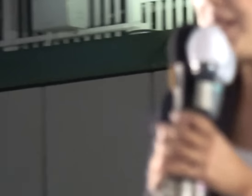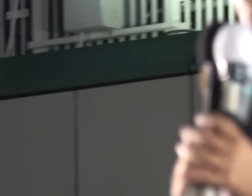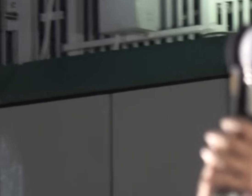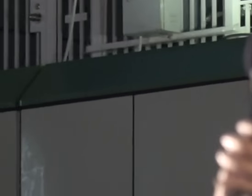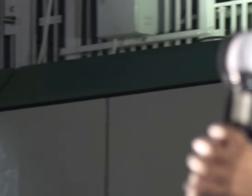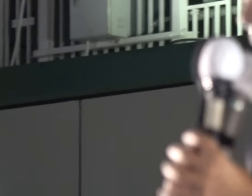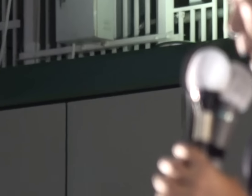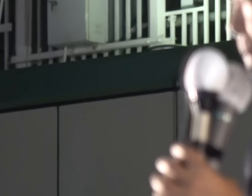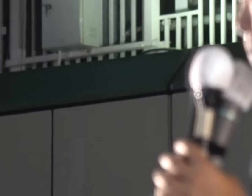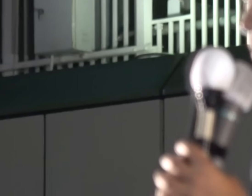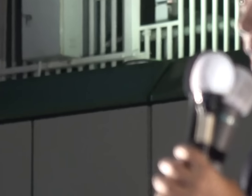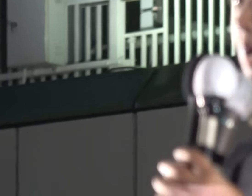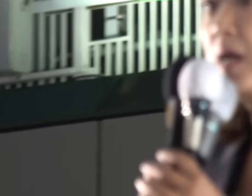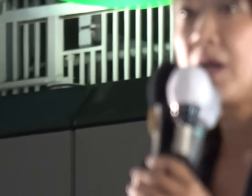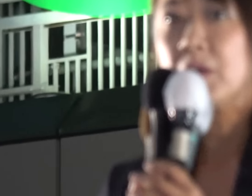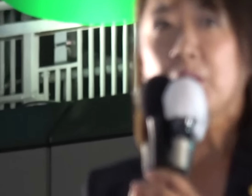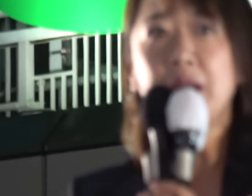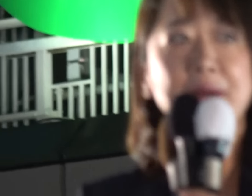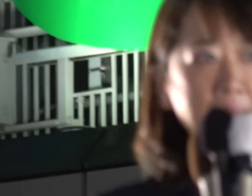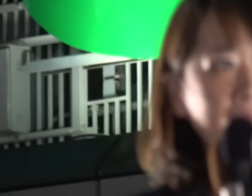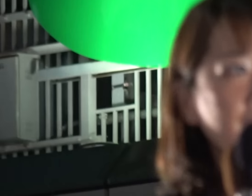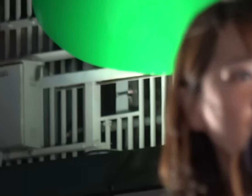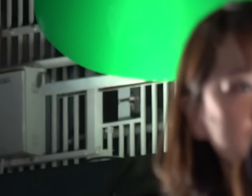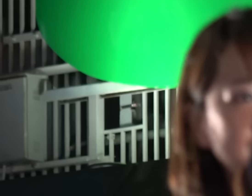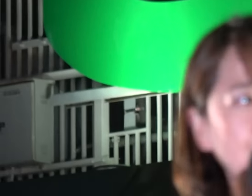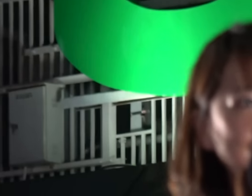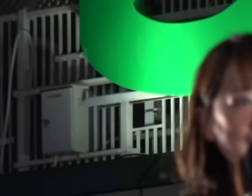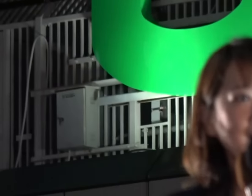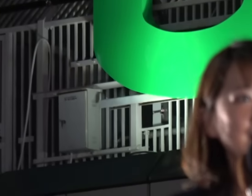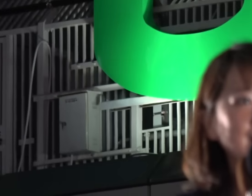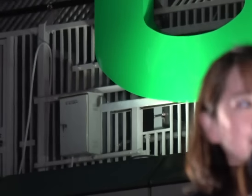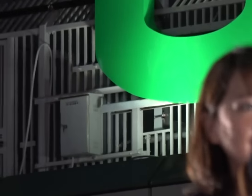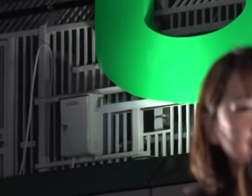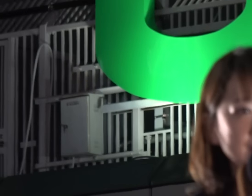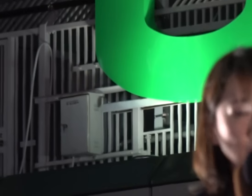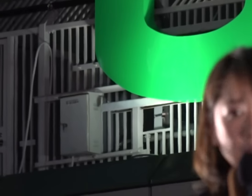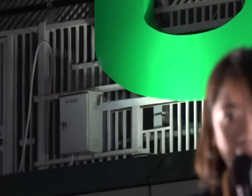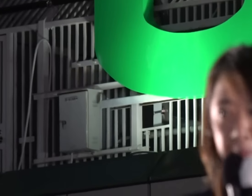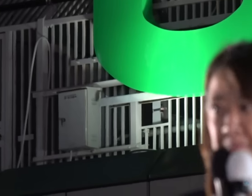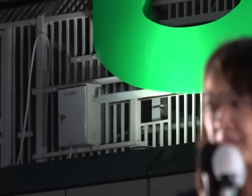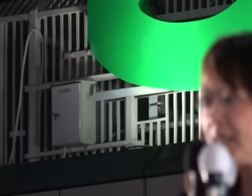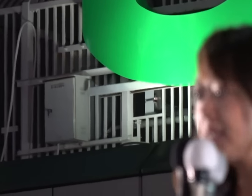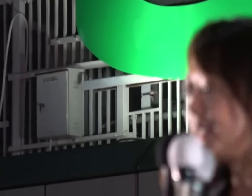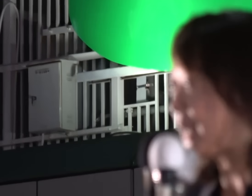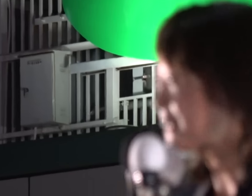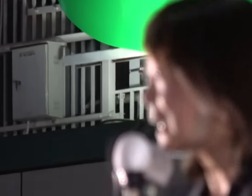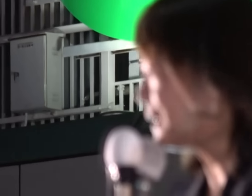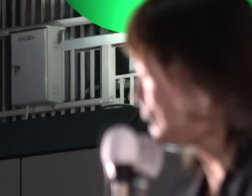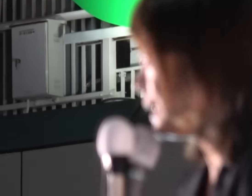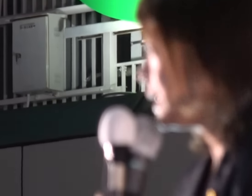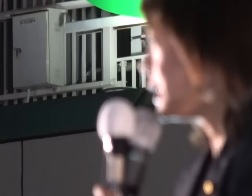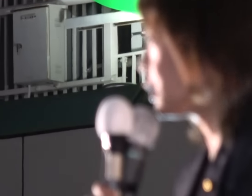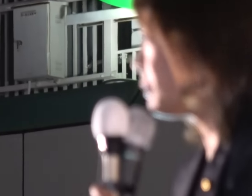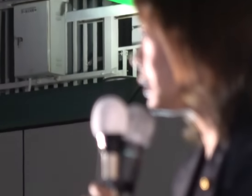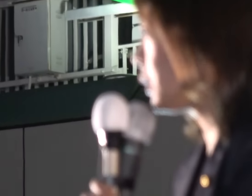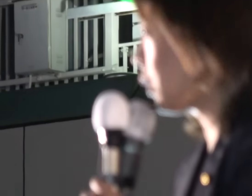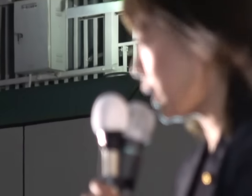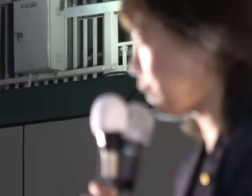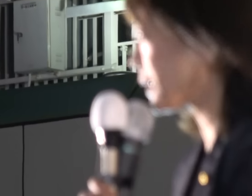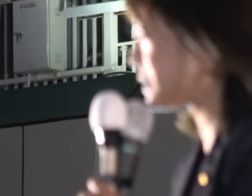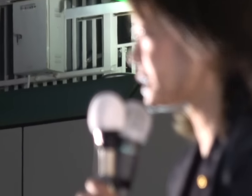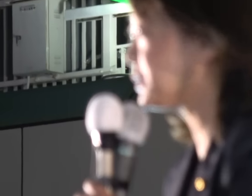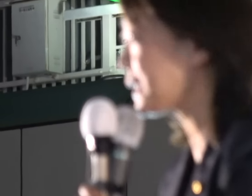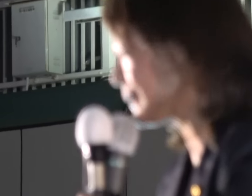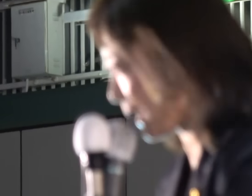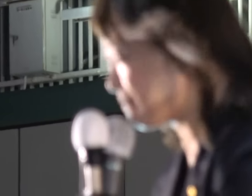鳥越さんはおっしゃいました。これまでご自身がやってきた仕事はひたすらに人々の